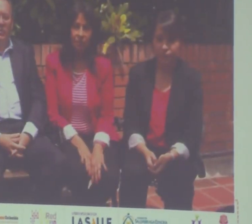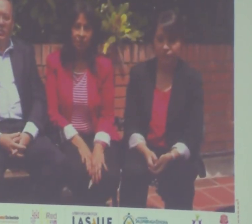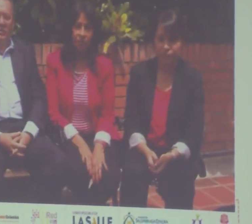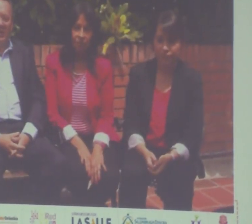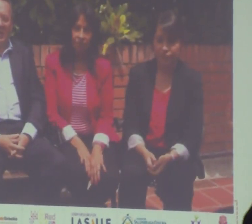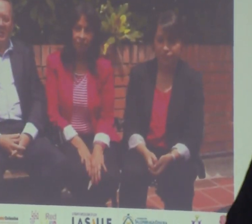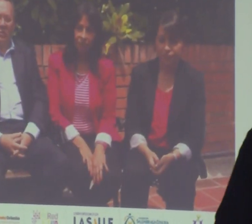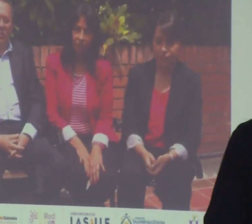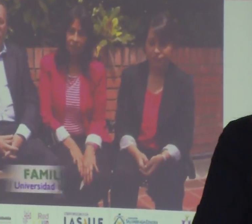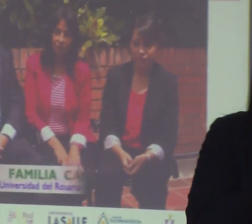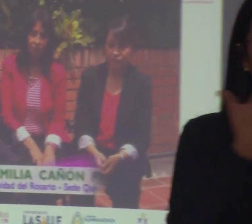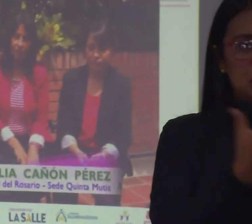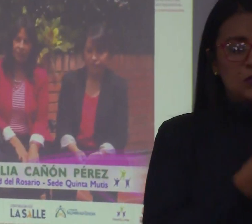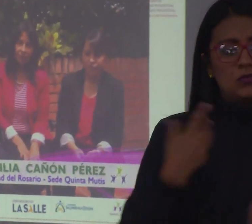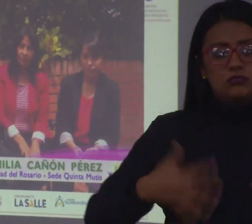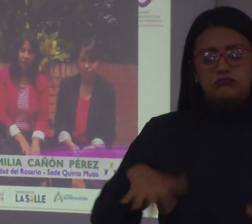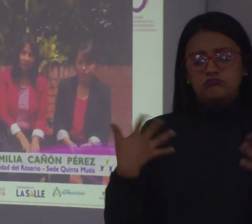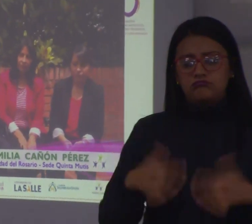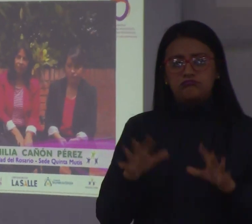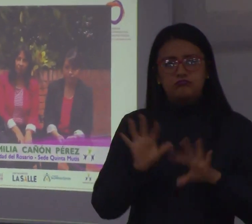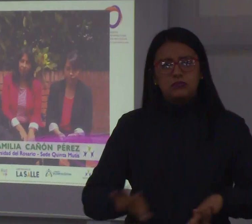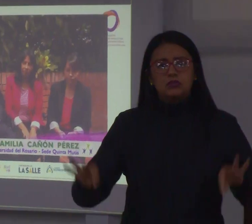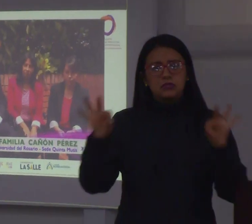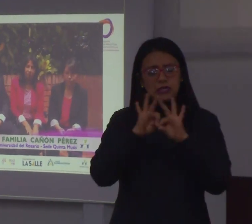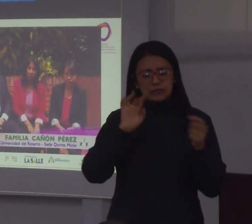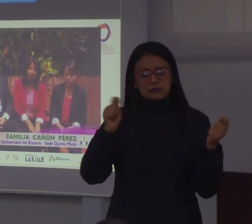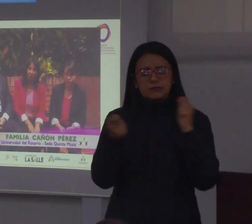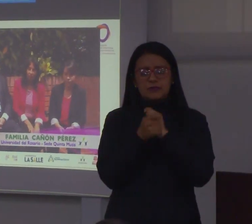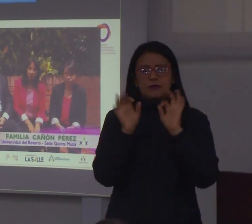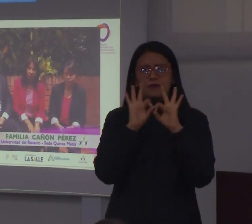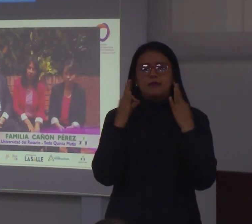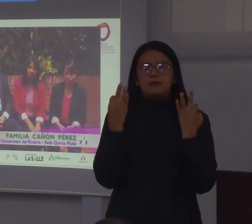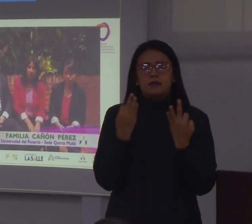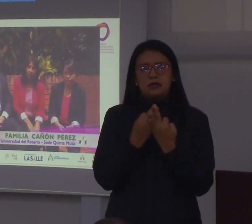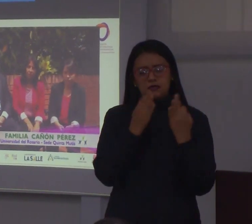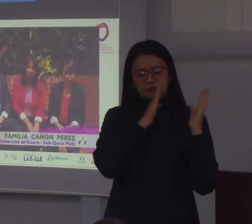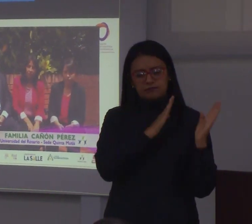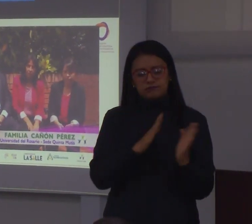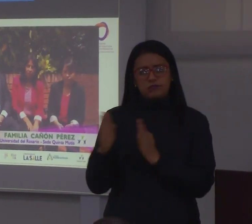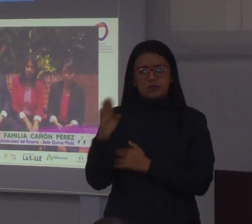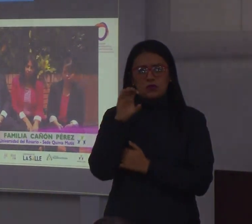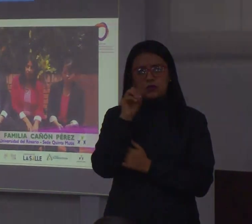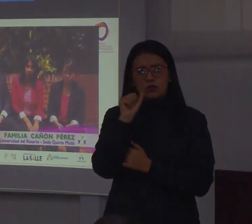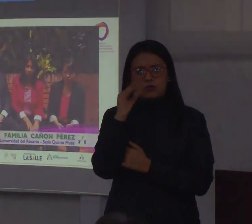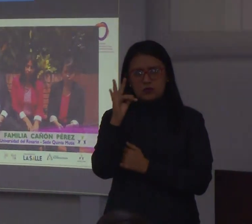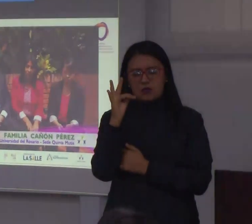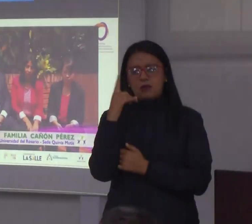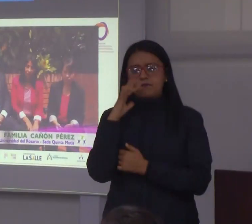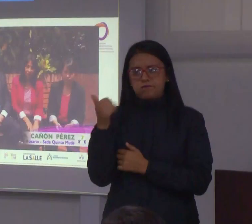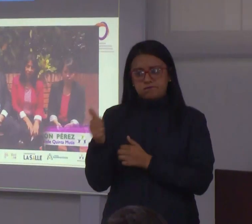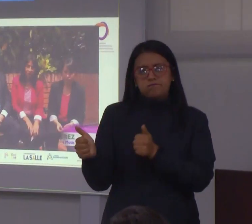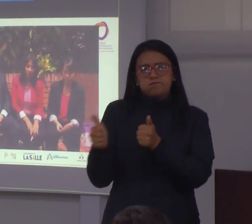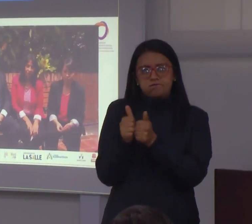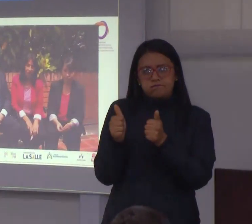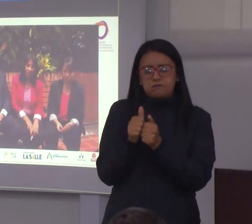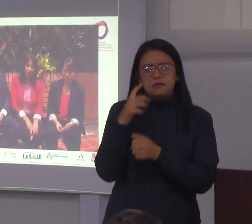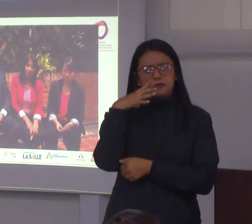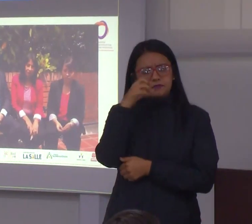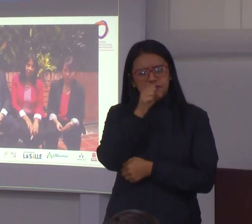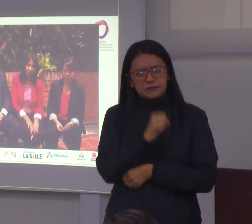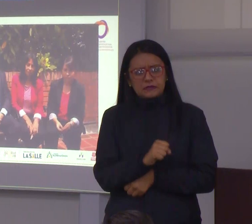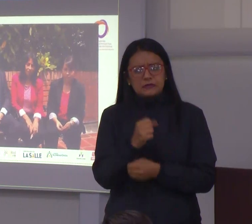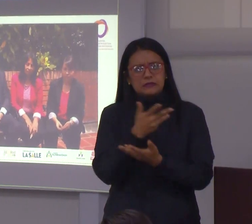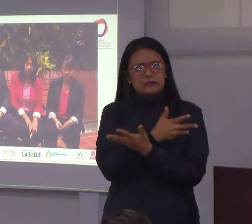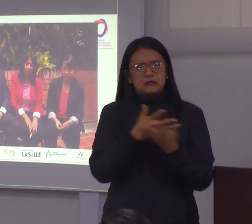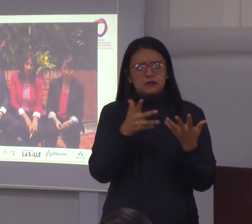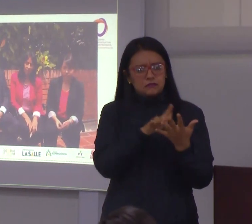Para nosotros ha sido importante todo el cambio de familia por ver la estructura con el cual el cual nos acompañado en un código de una